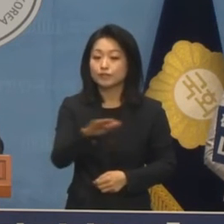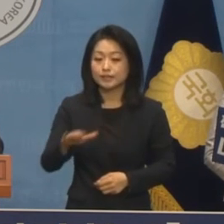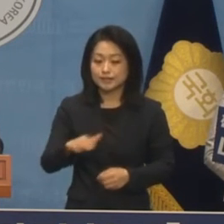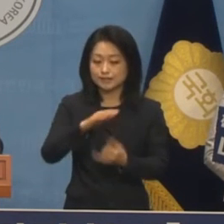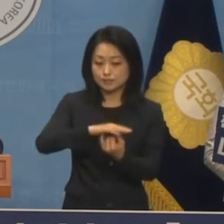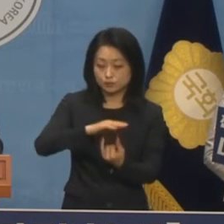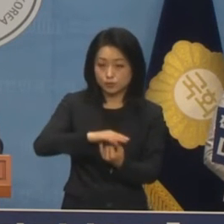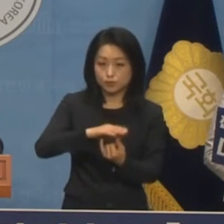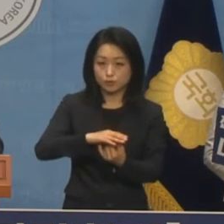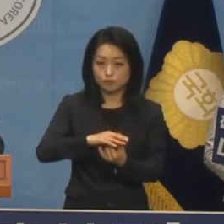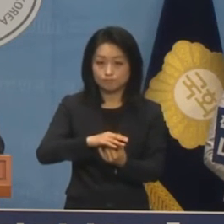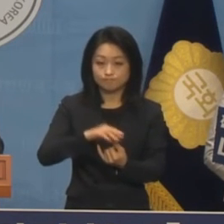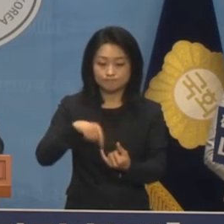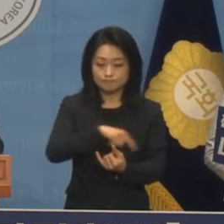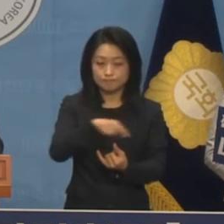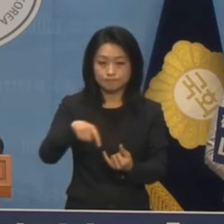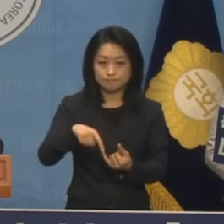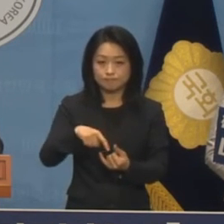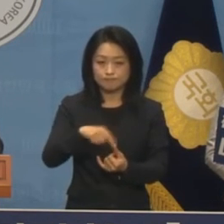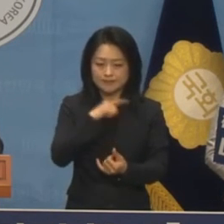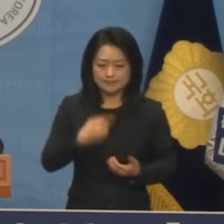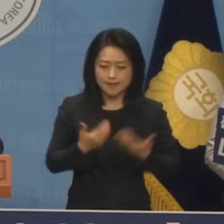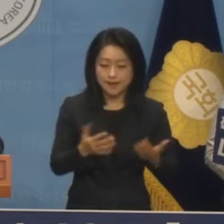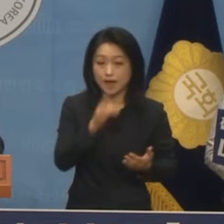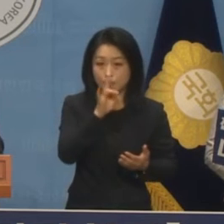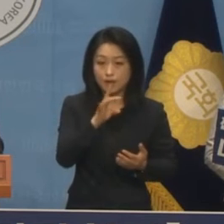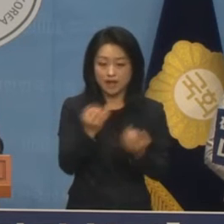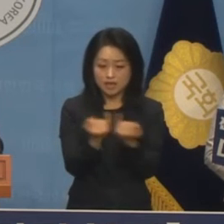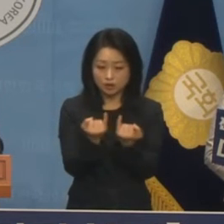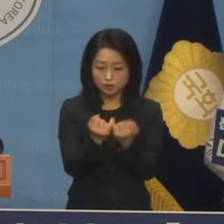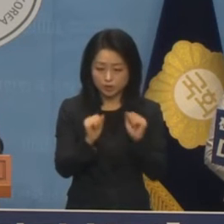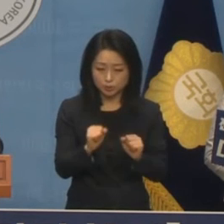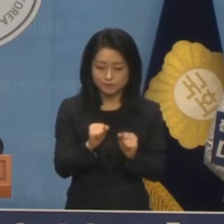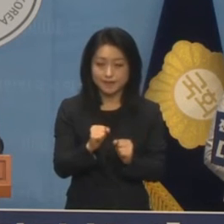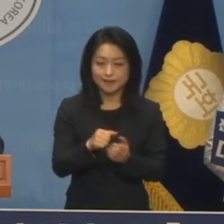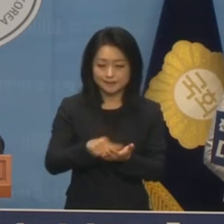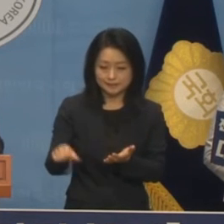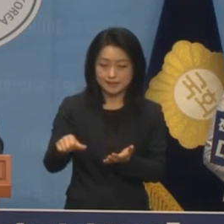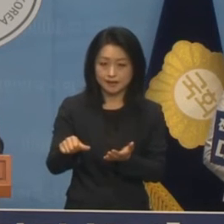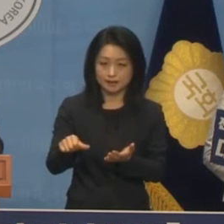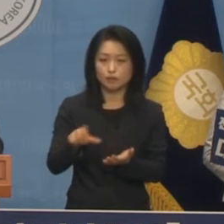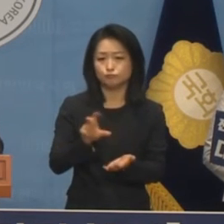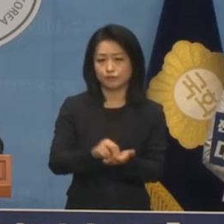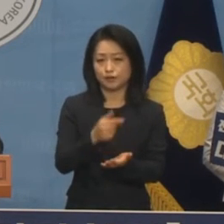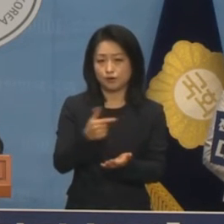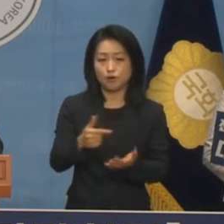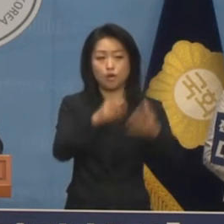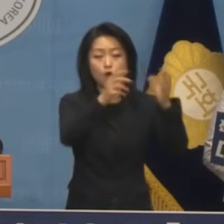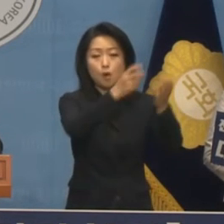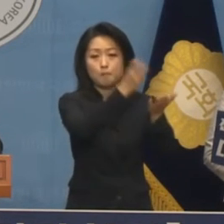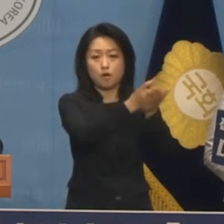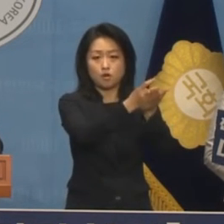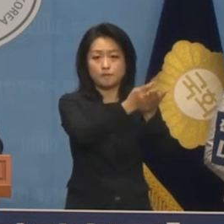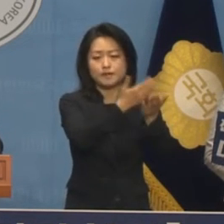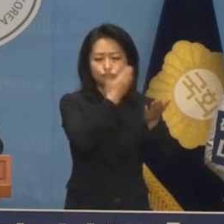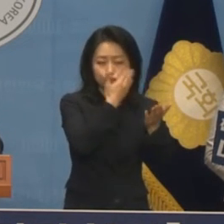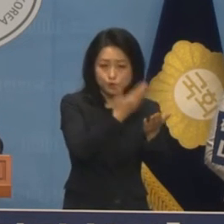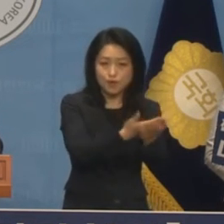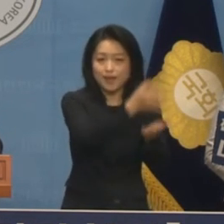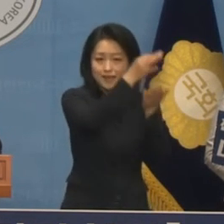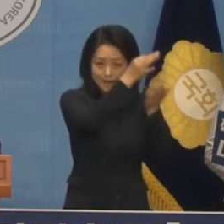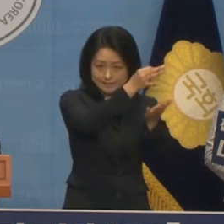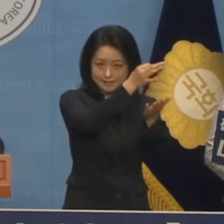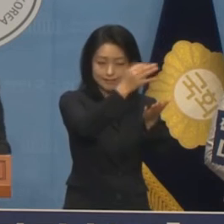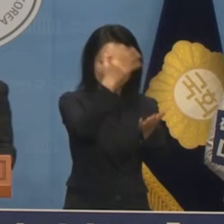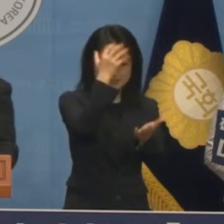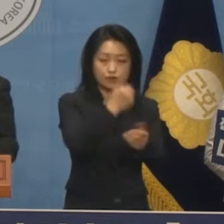아이들을 희생시키고 여성 존재를 삭제시키는 정치적 아젠다보다 헌법적 가치를 우선시하는 사법부를 남아주기를